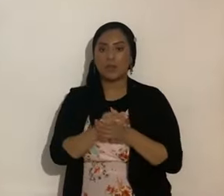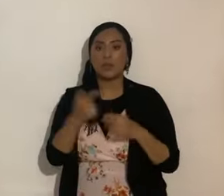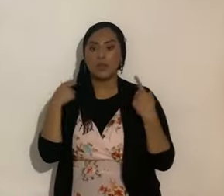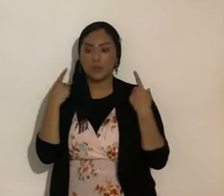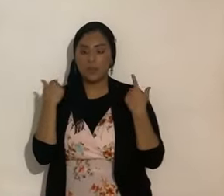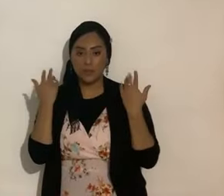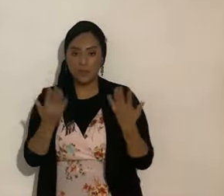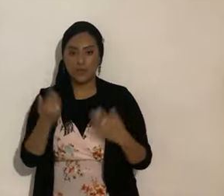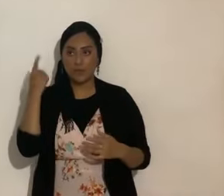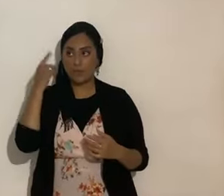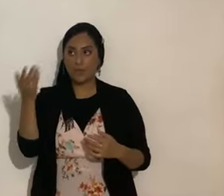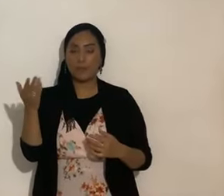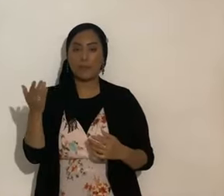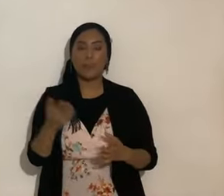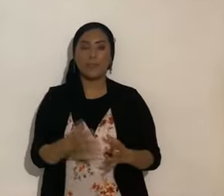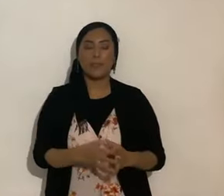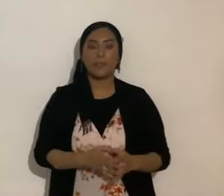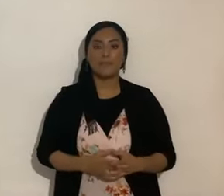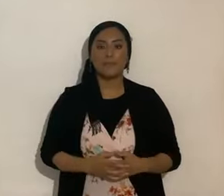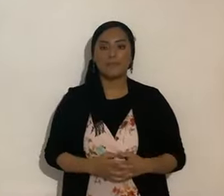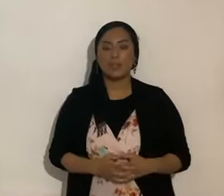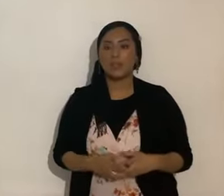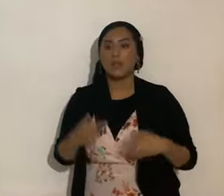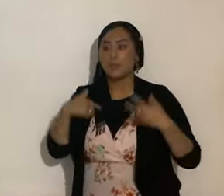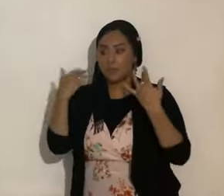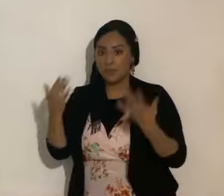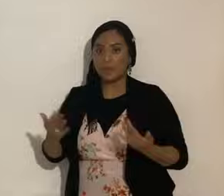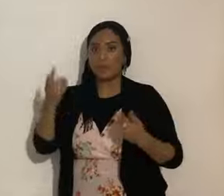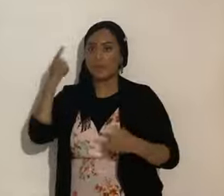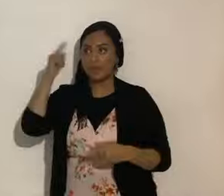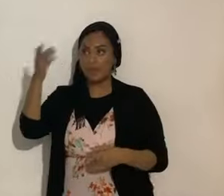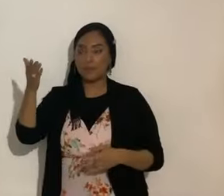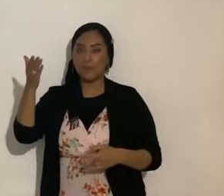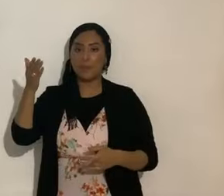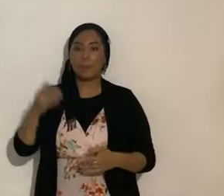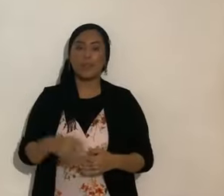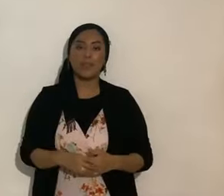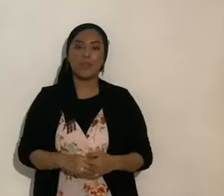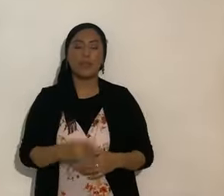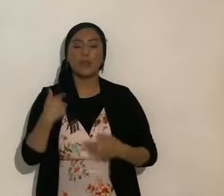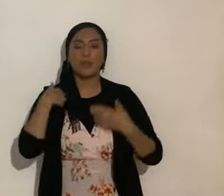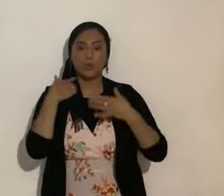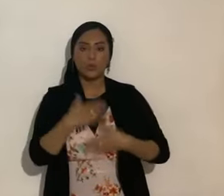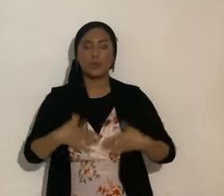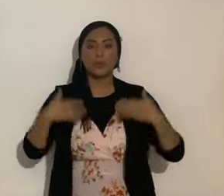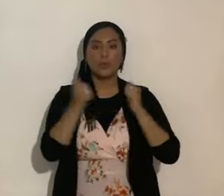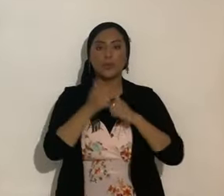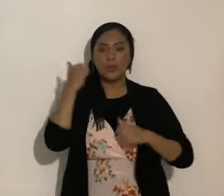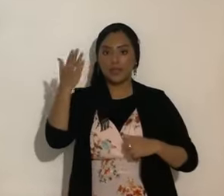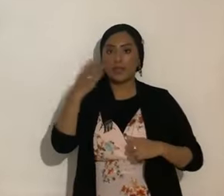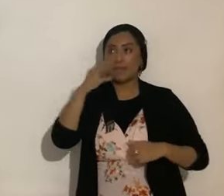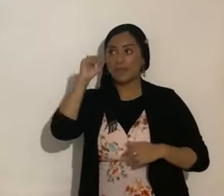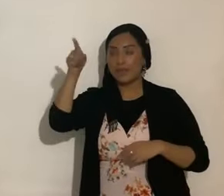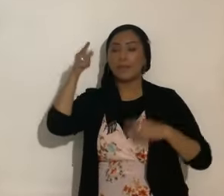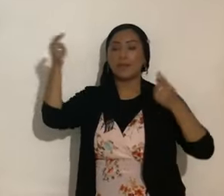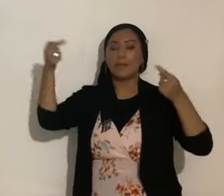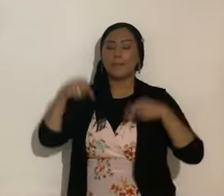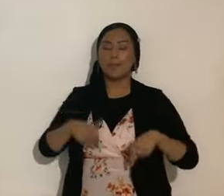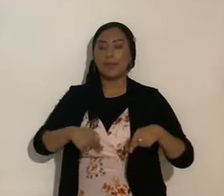estamos esperando, no estamos fornicando ni adulterando, estamos esperándolo a Él. Uf, vamos a gozarnos con Él. Y Él